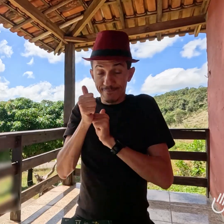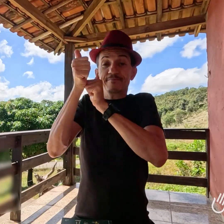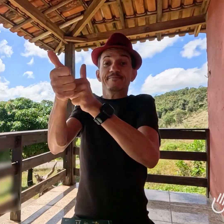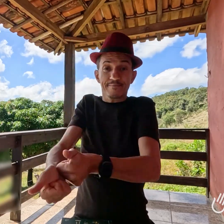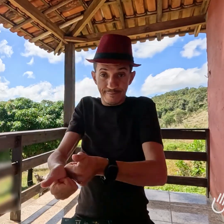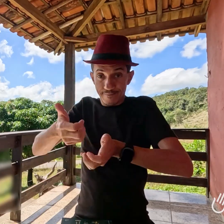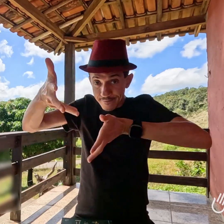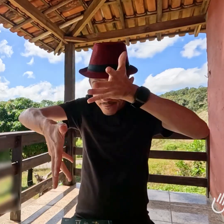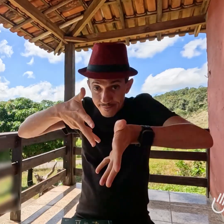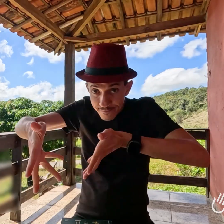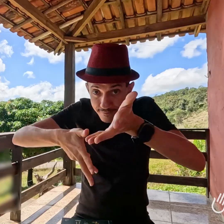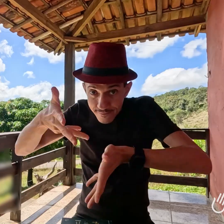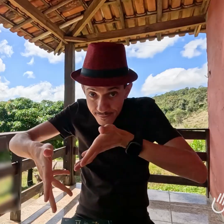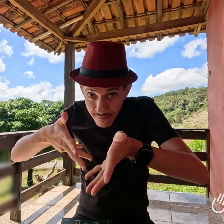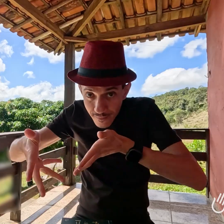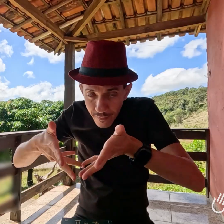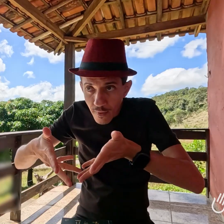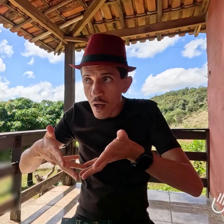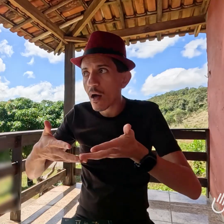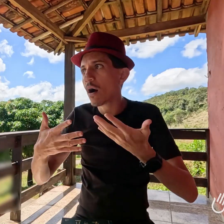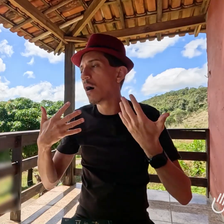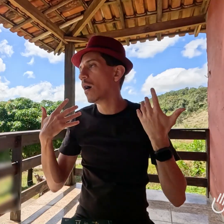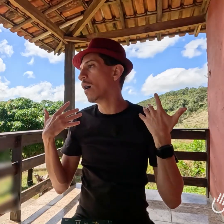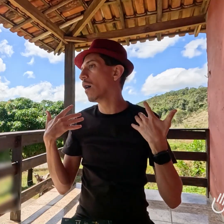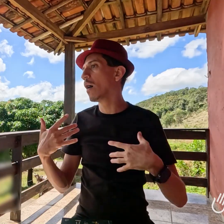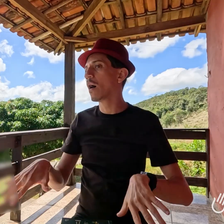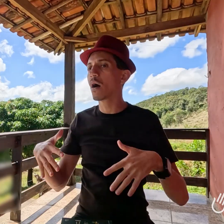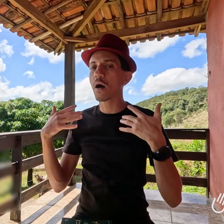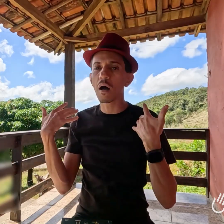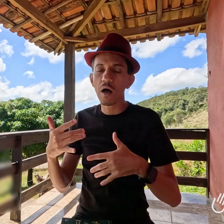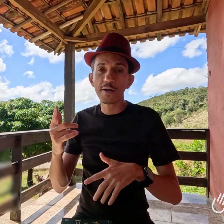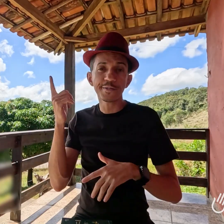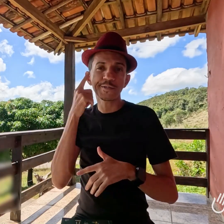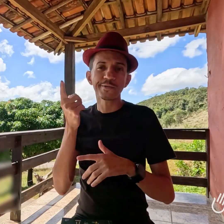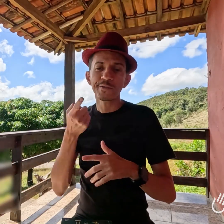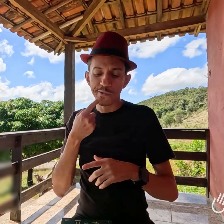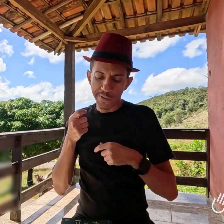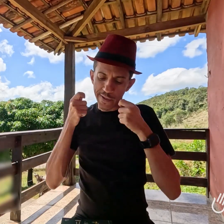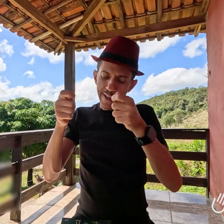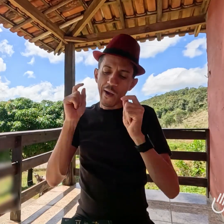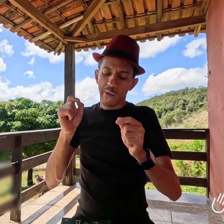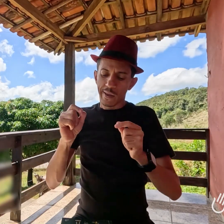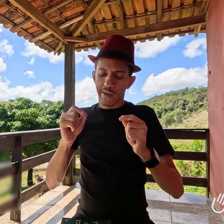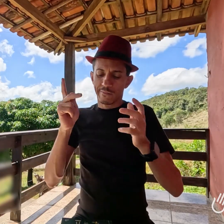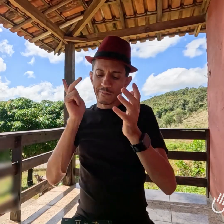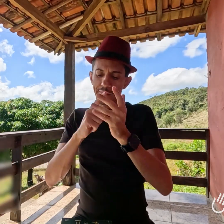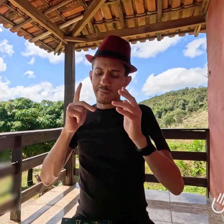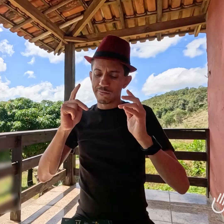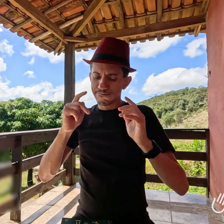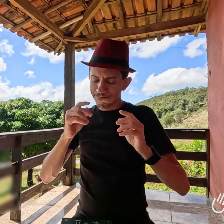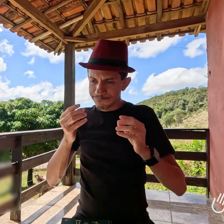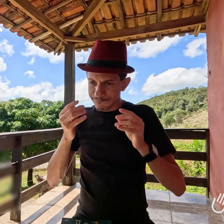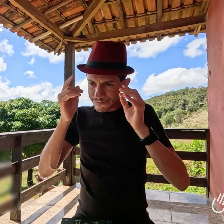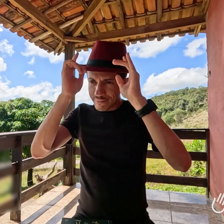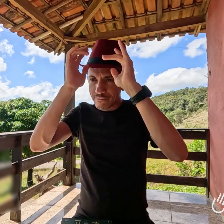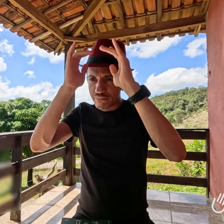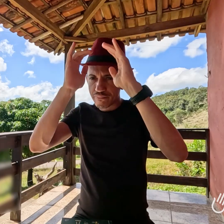neuroaprendizagem a se aprofundarem ainda mais através da profundidade na Libras. Então isso vai